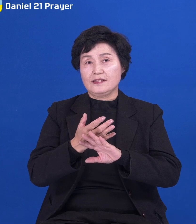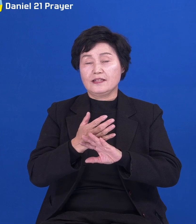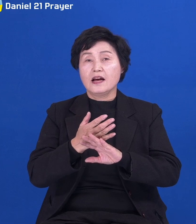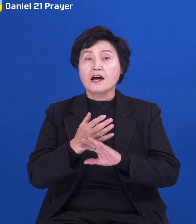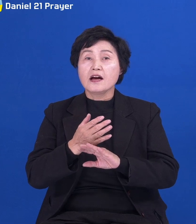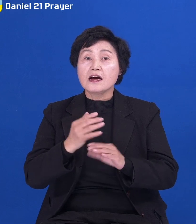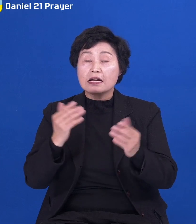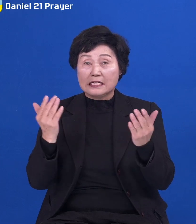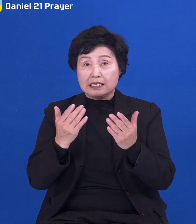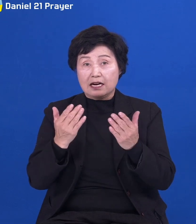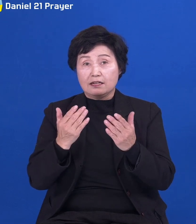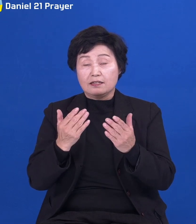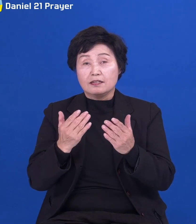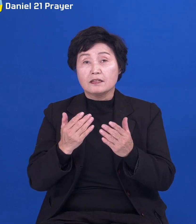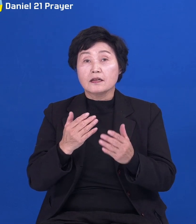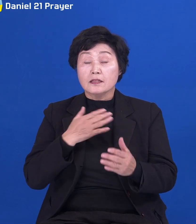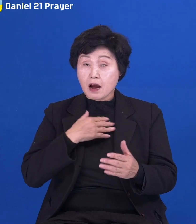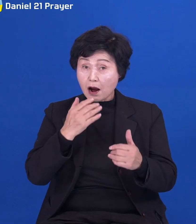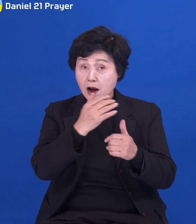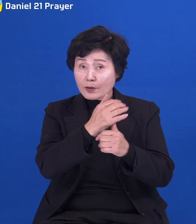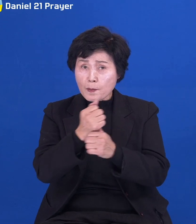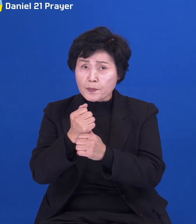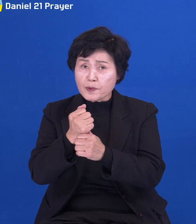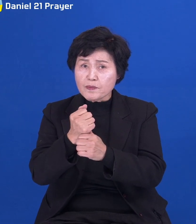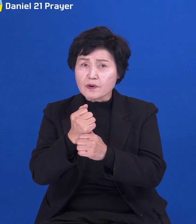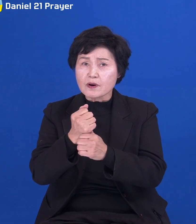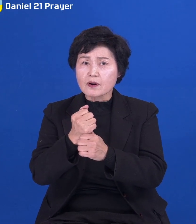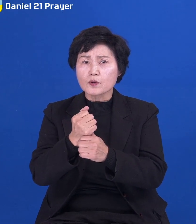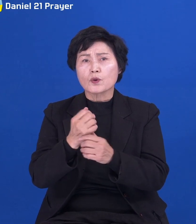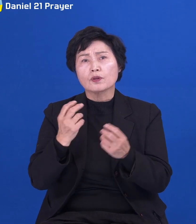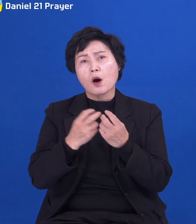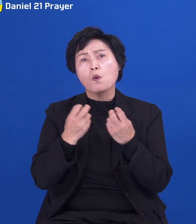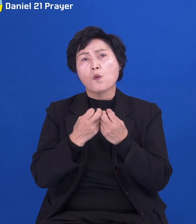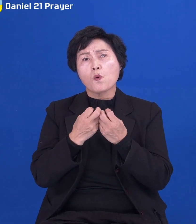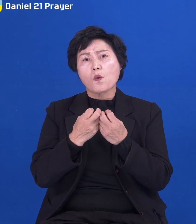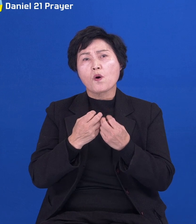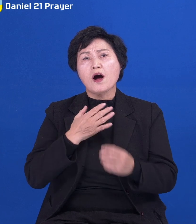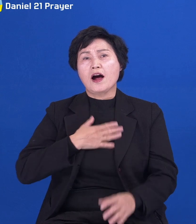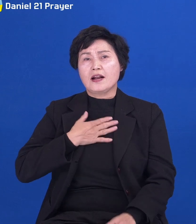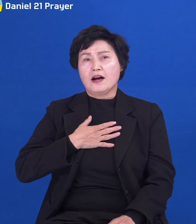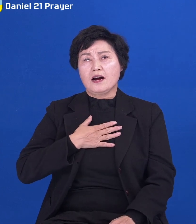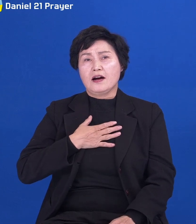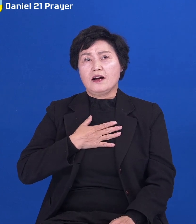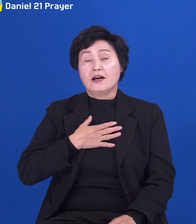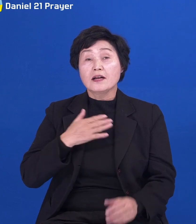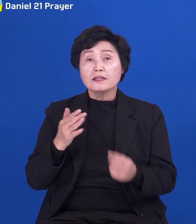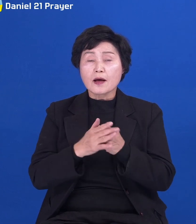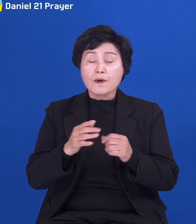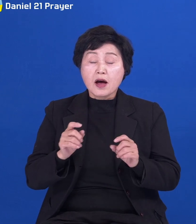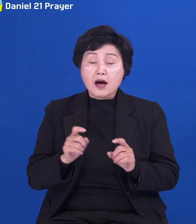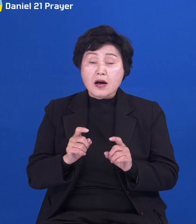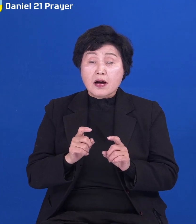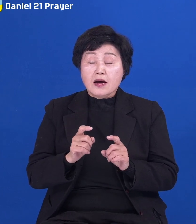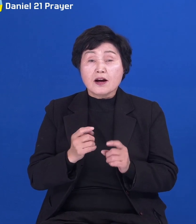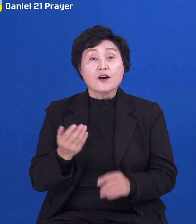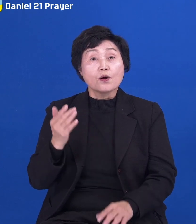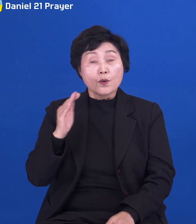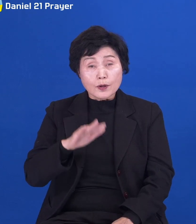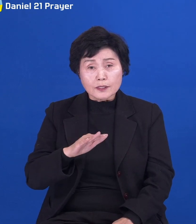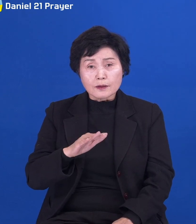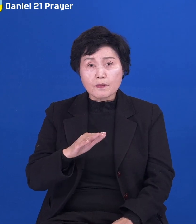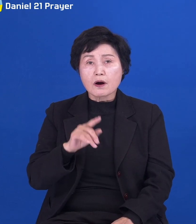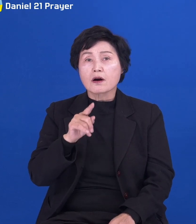시험이었어요. 잡히면 어떻게 된다는 것을 너무나도 잘 알고 있었기 때문에 너무나도 두려웠지만 당시 선택의